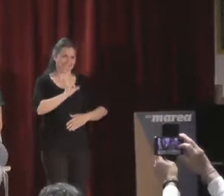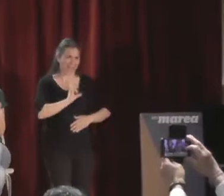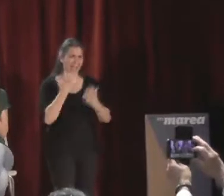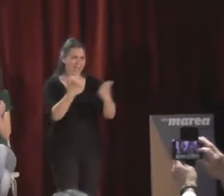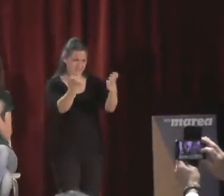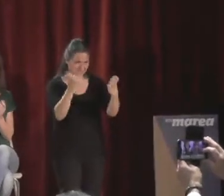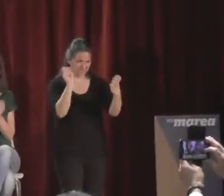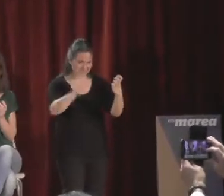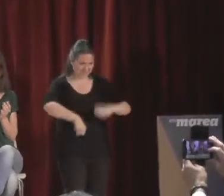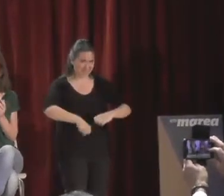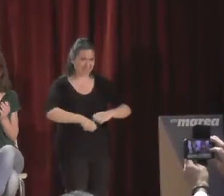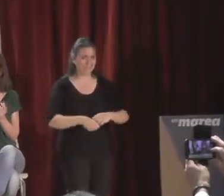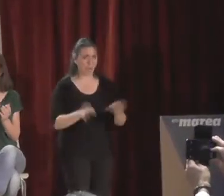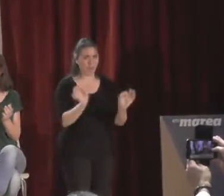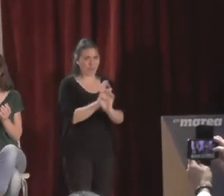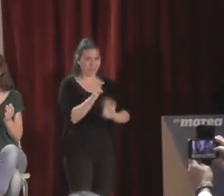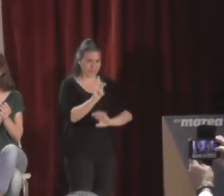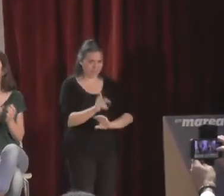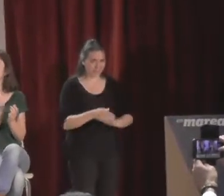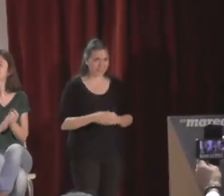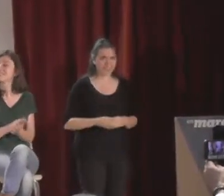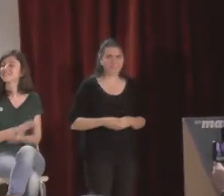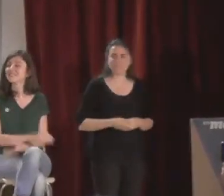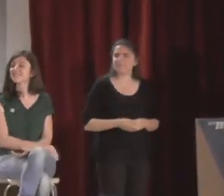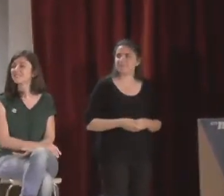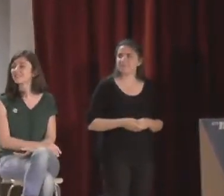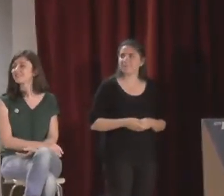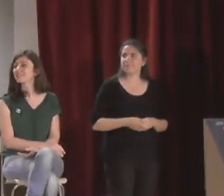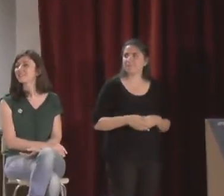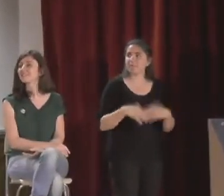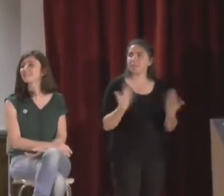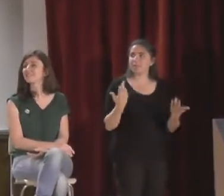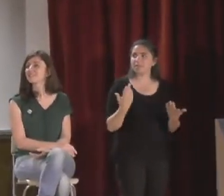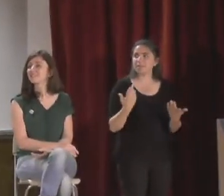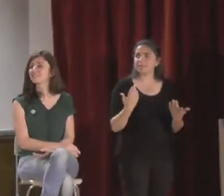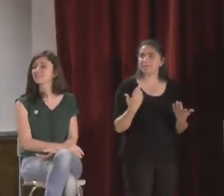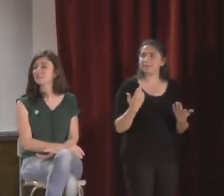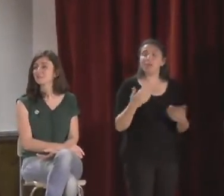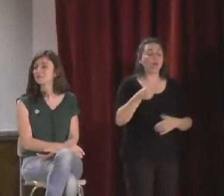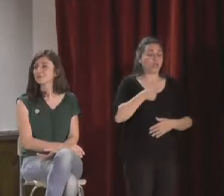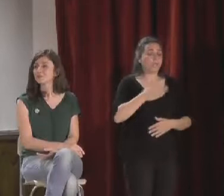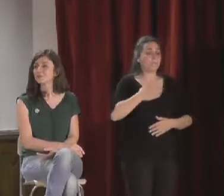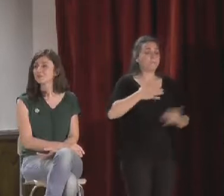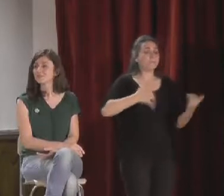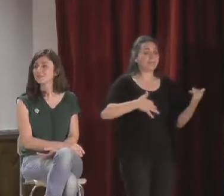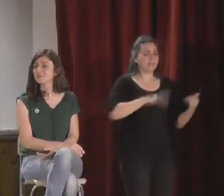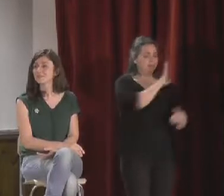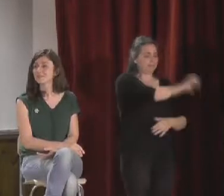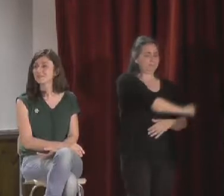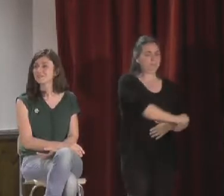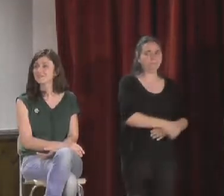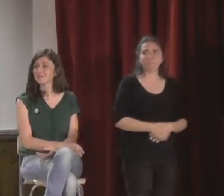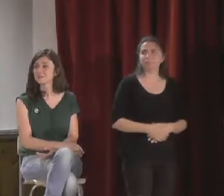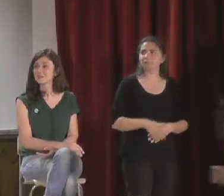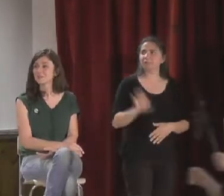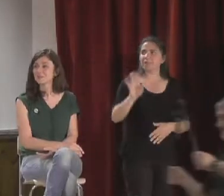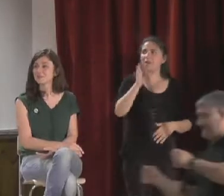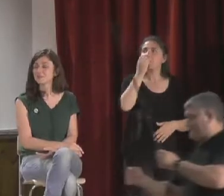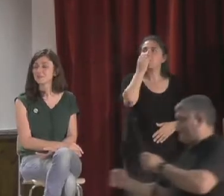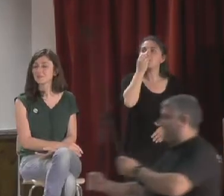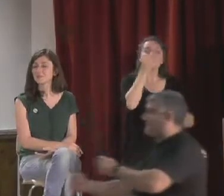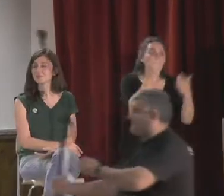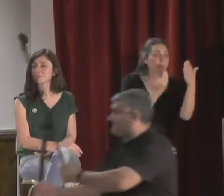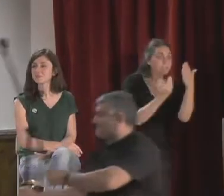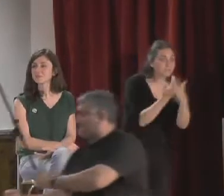se equivoquemos. Deixo vos que vos digan dúas cosas, que vos saluden e collo a miña guitarra. Ben, moi bo día a